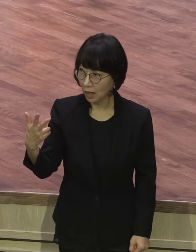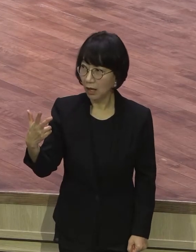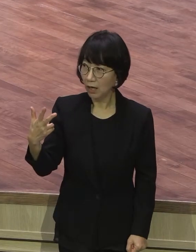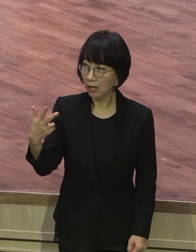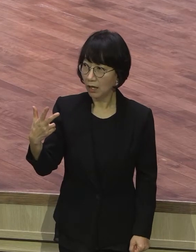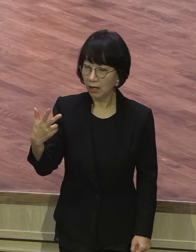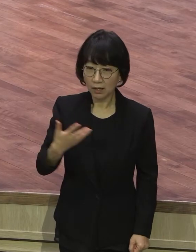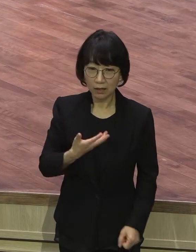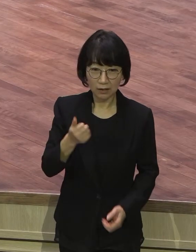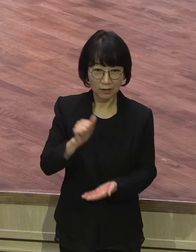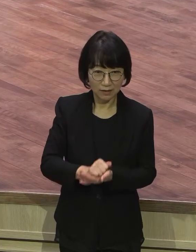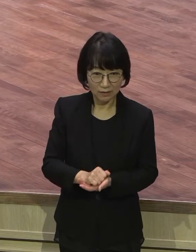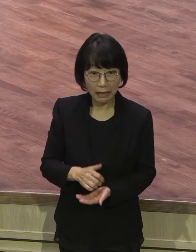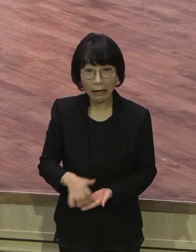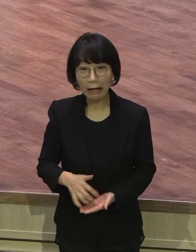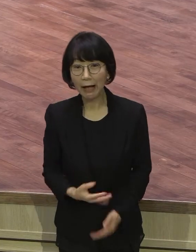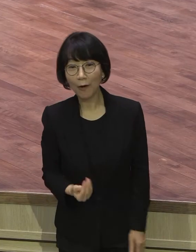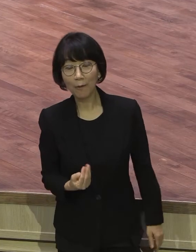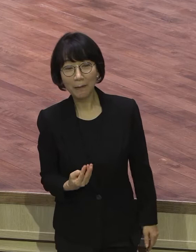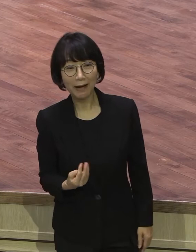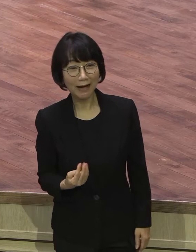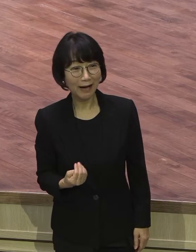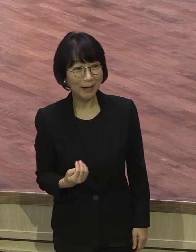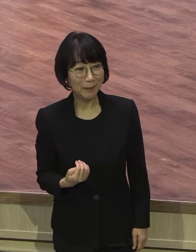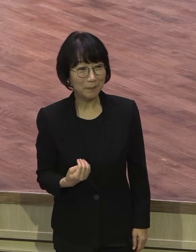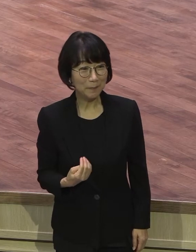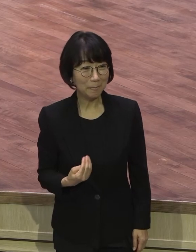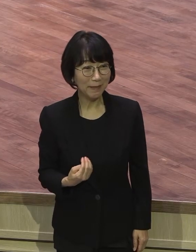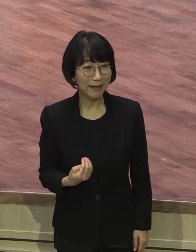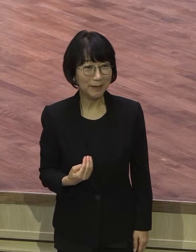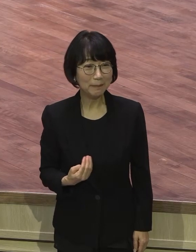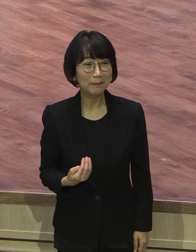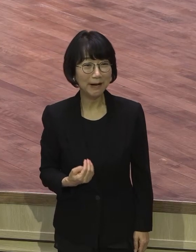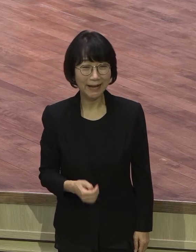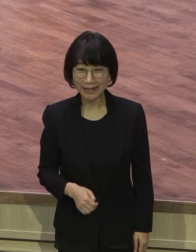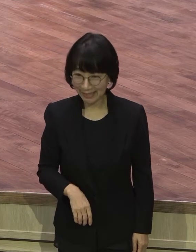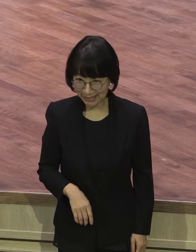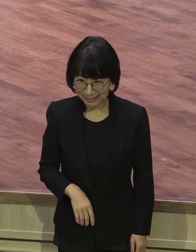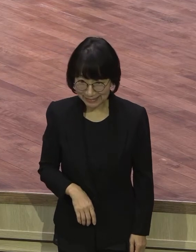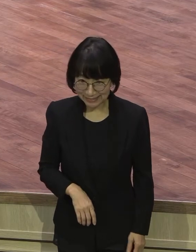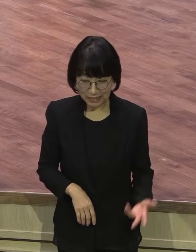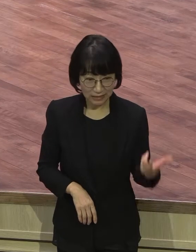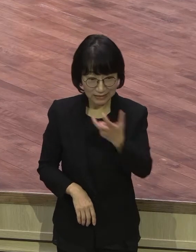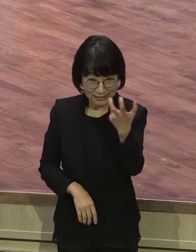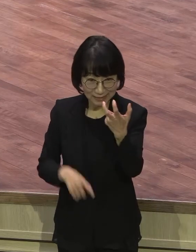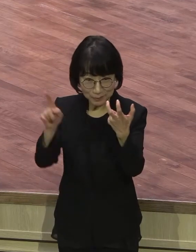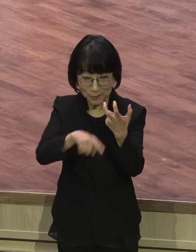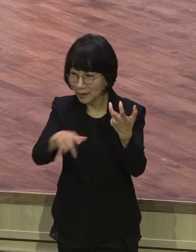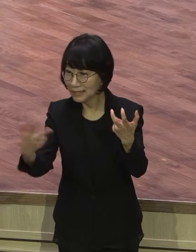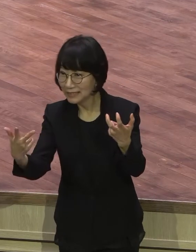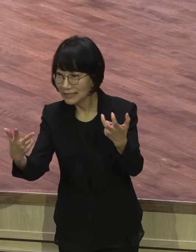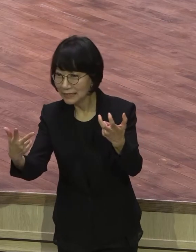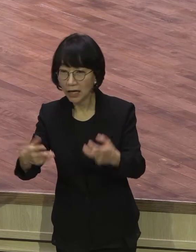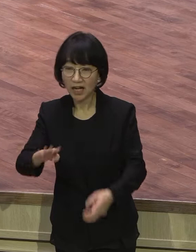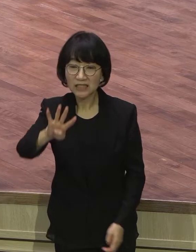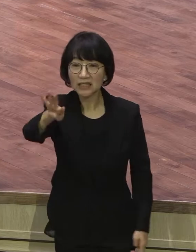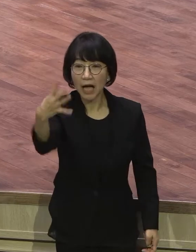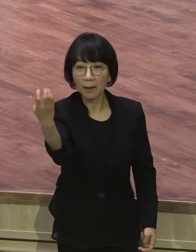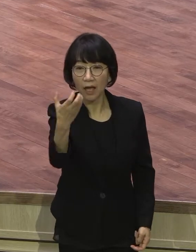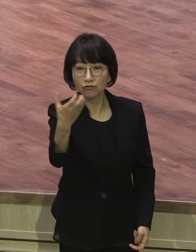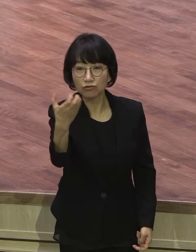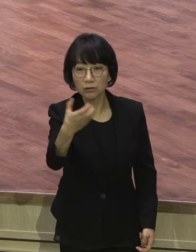줘라. 계산만 해도요, 일을 7자라는 완전수를 말하는데, 일흔 번씩, 일곱 번이면